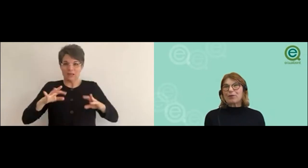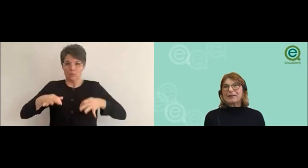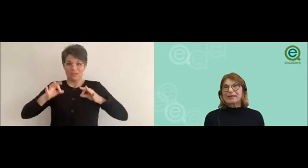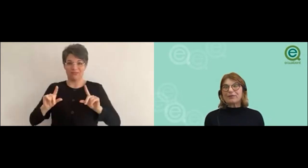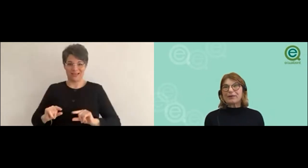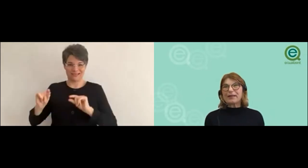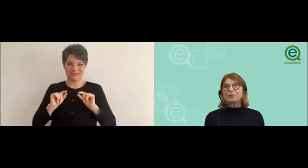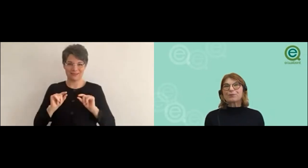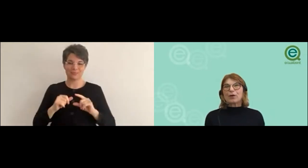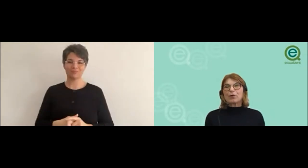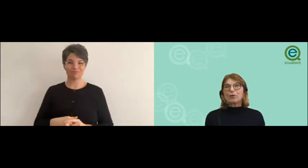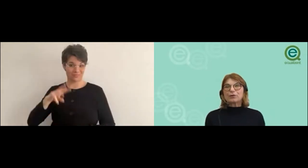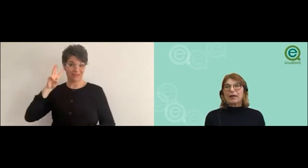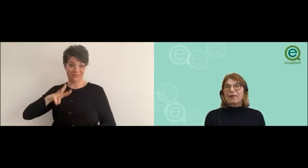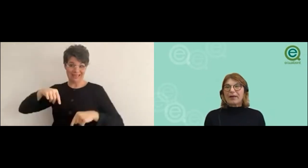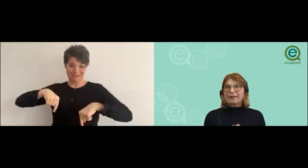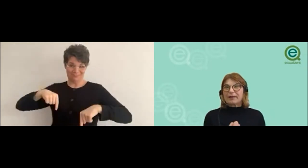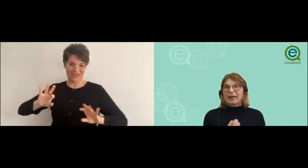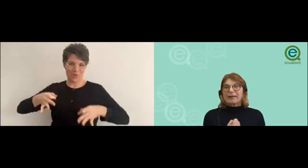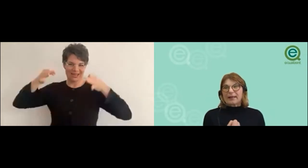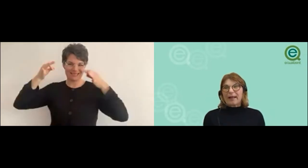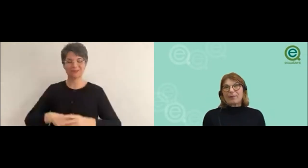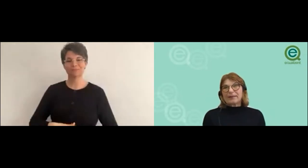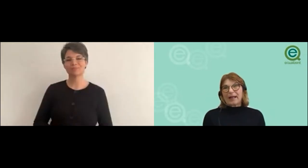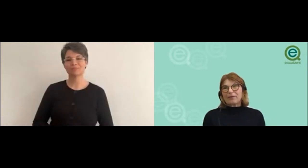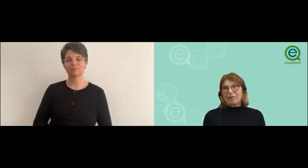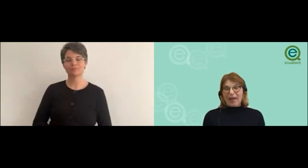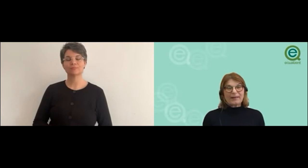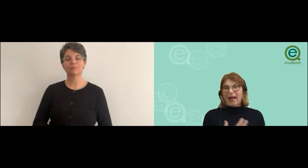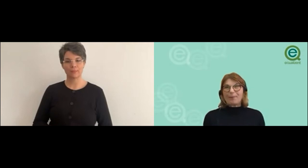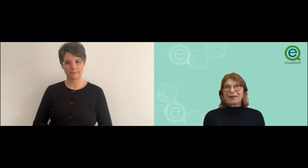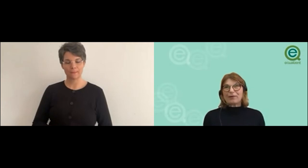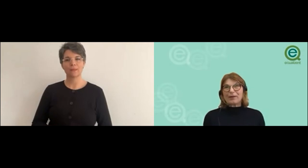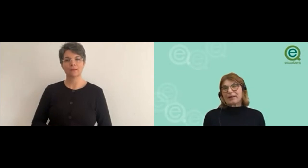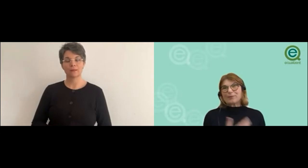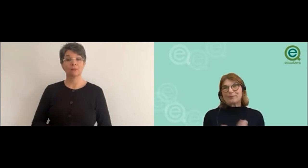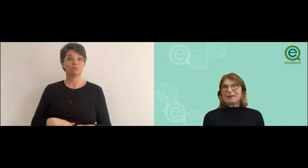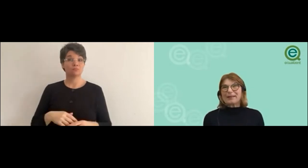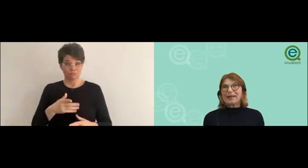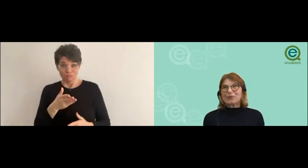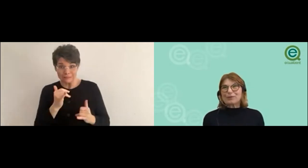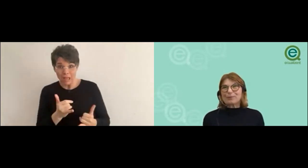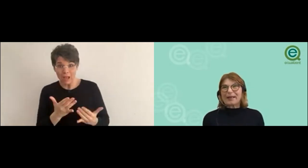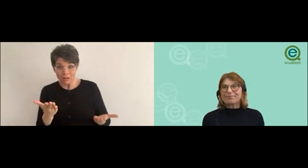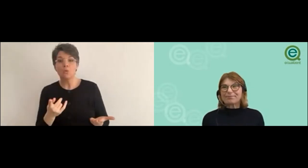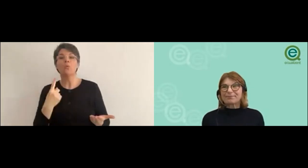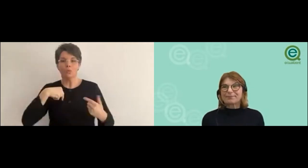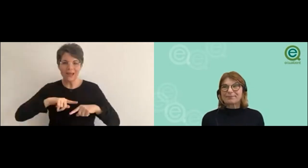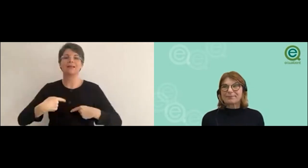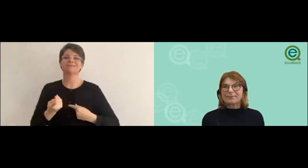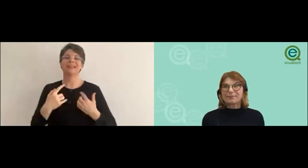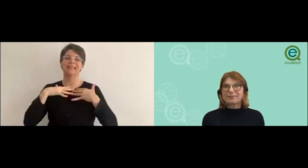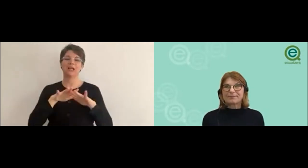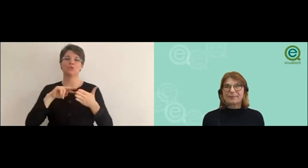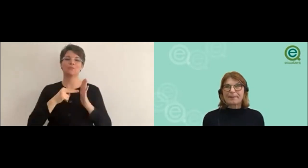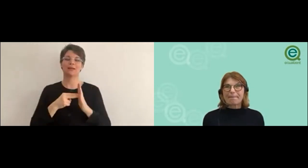im Equalisend in Wien. Und wenn man dann weiterarbeiten will, dann gibt es den Integrationsplan. Vielen